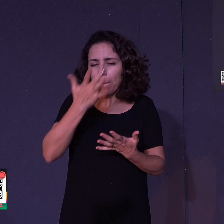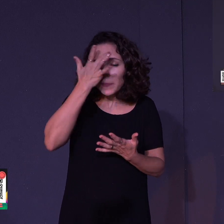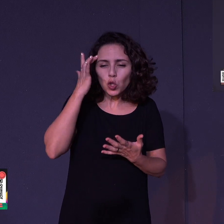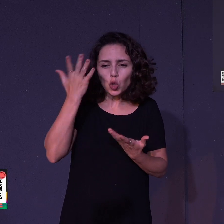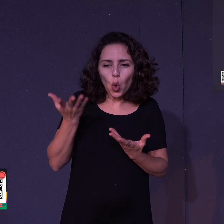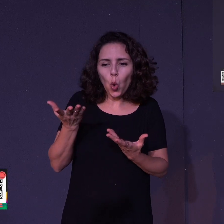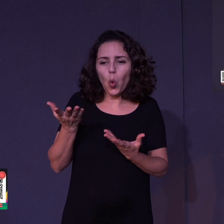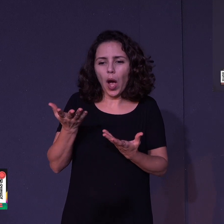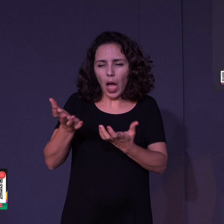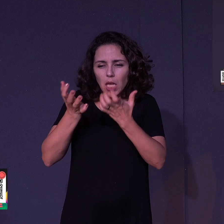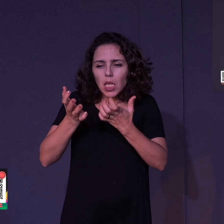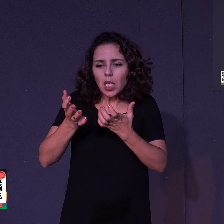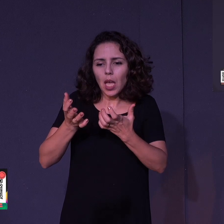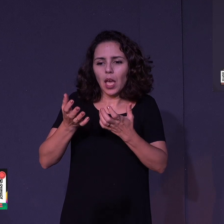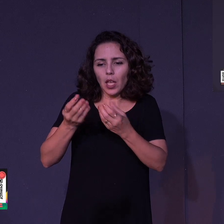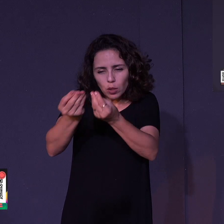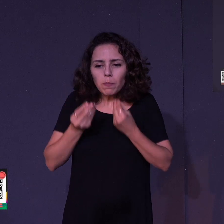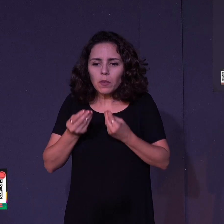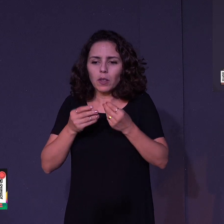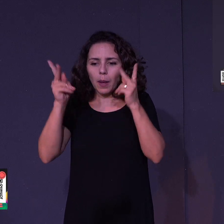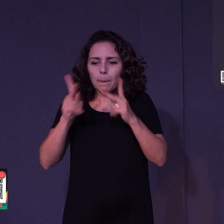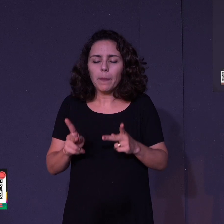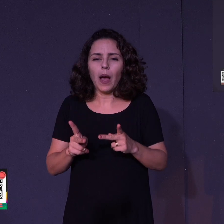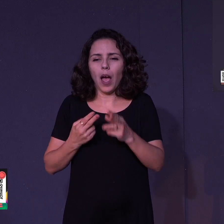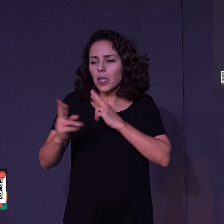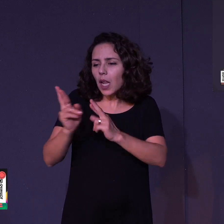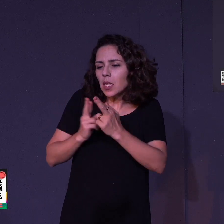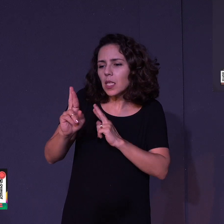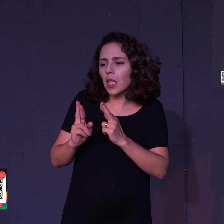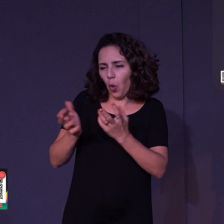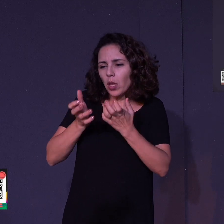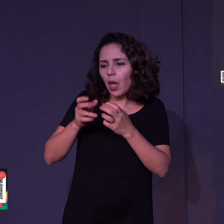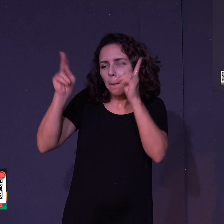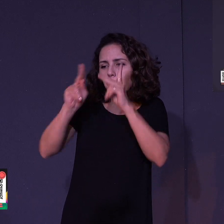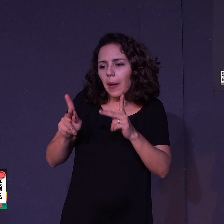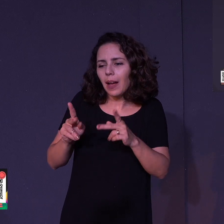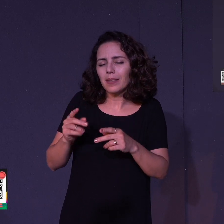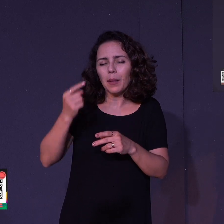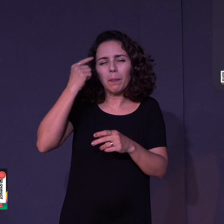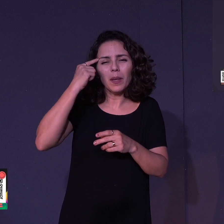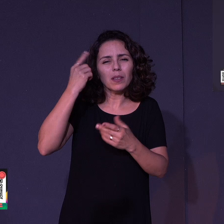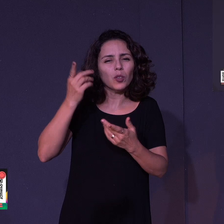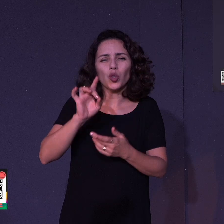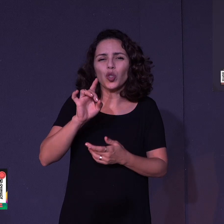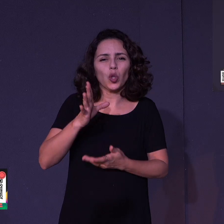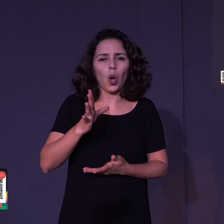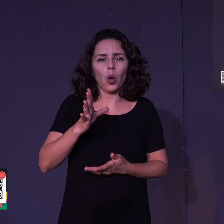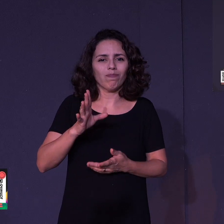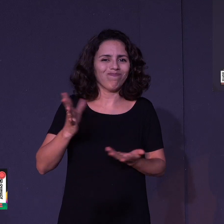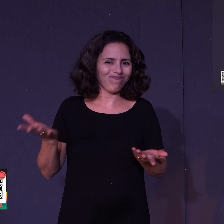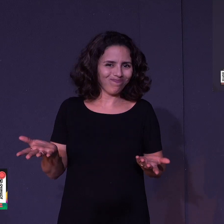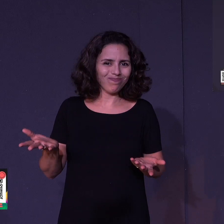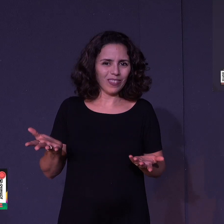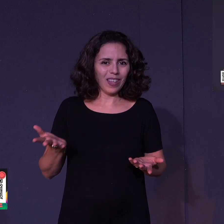conquistas pessoais, num relacionamento com alguém, pensando que isso vai nos trazer paz às angústias da nossa alma, ao